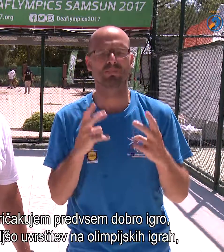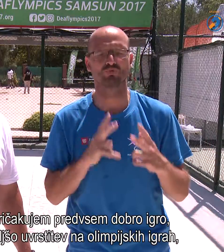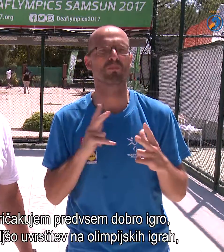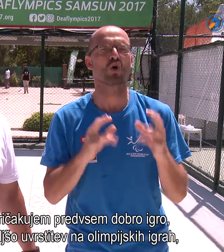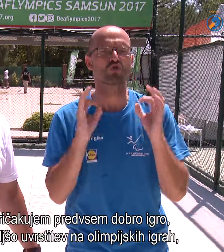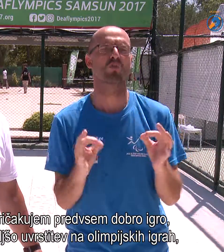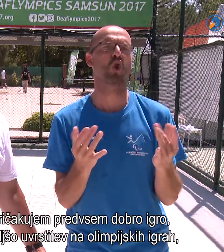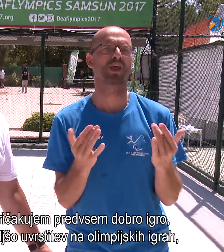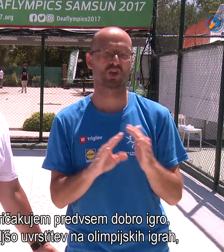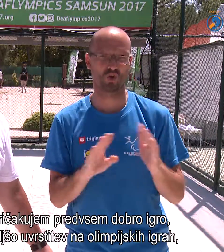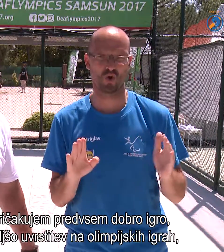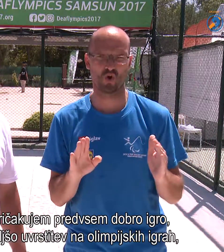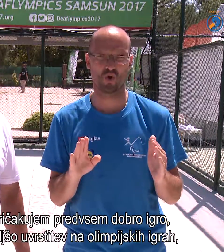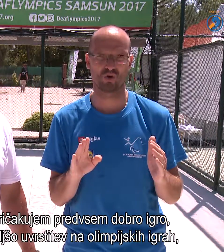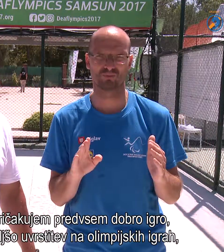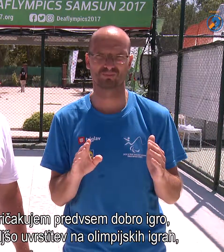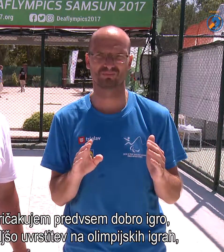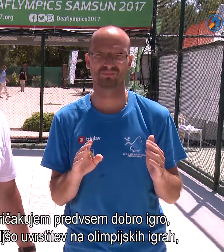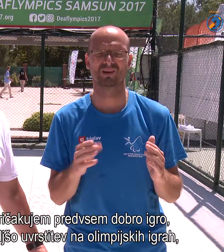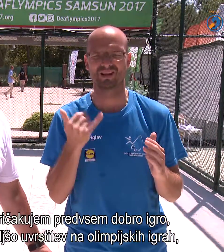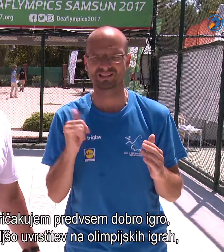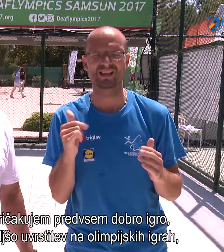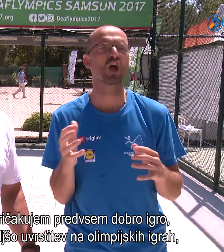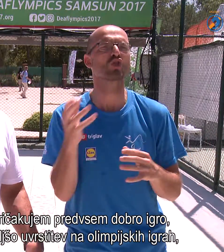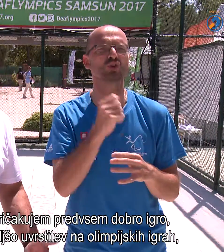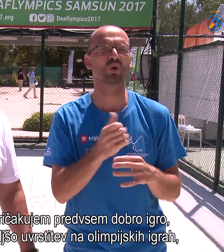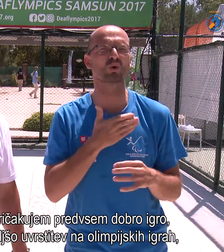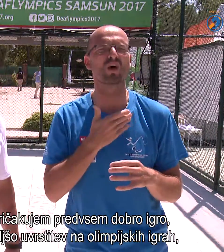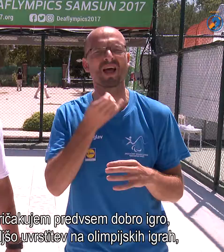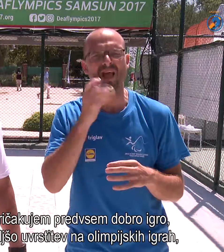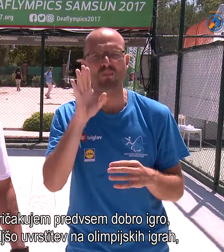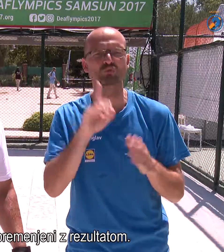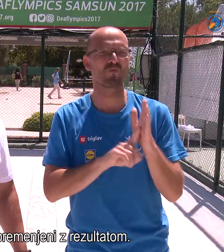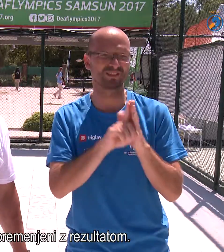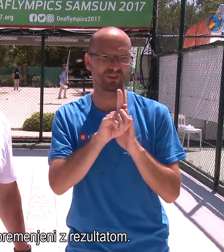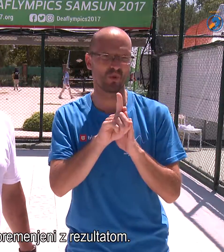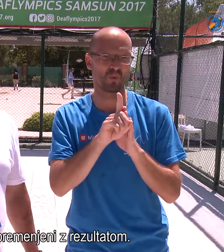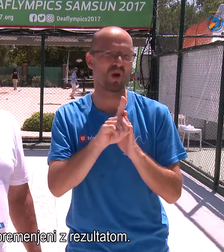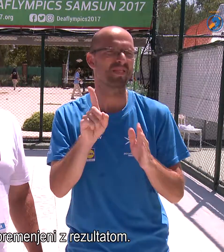nismo s tem, ko je dosegel svojo najboljšo uvrstitev na olimpijskih igrah, nismo obremenjeni z rezultatom.